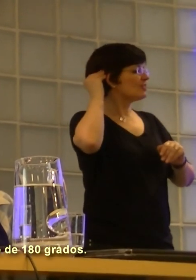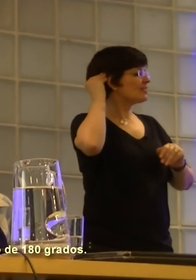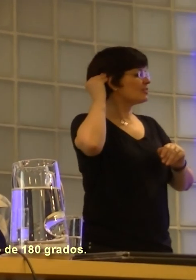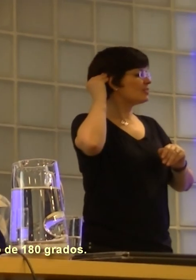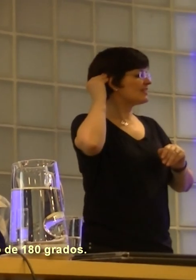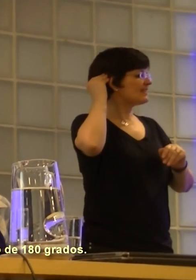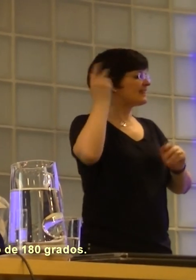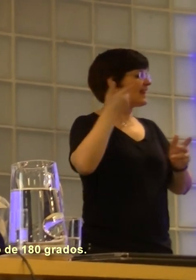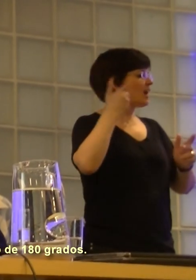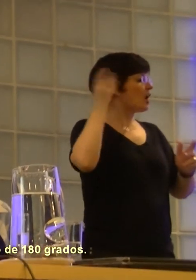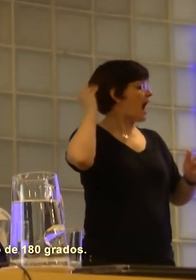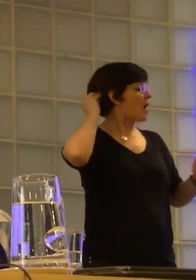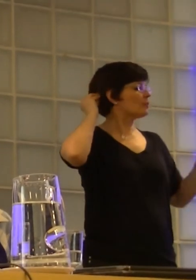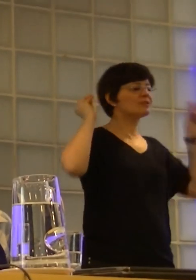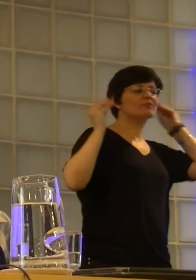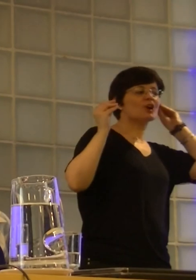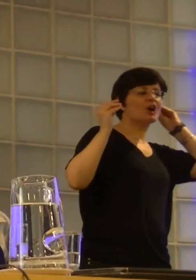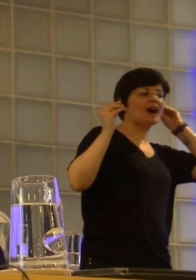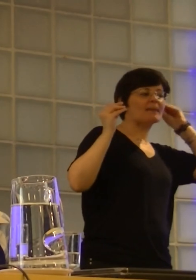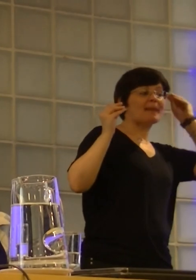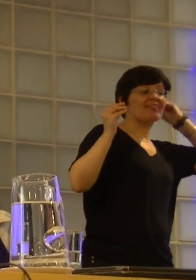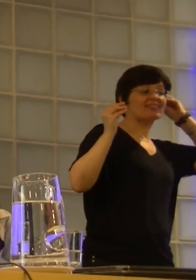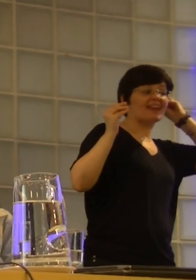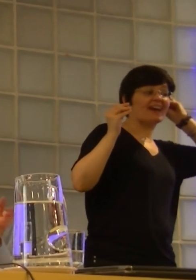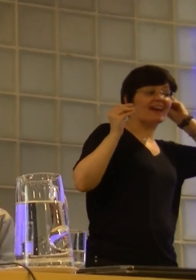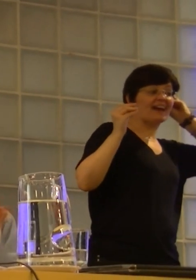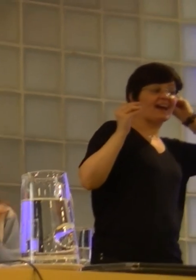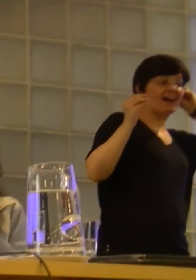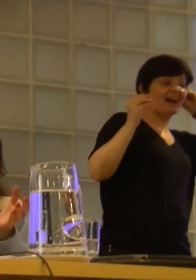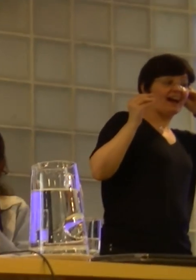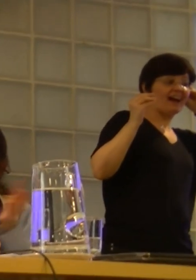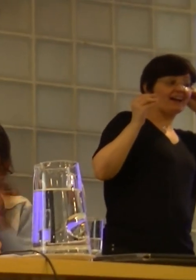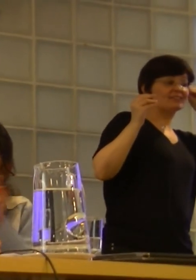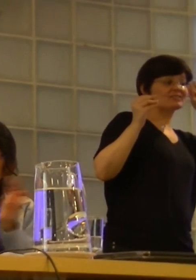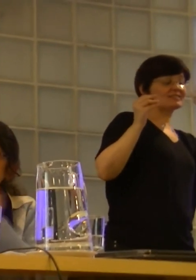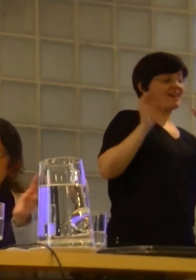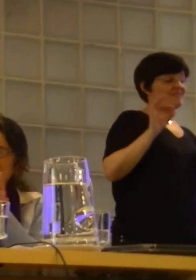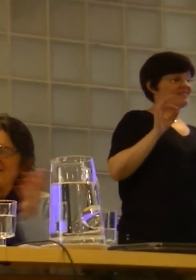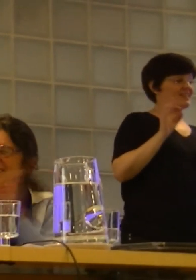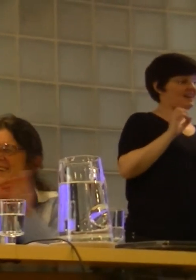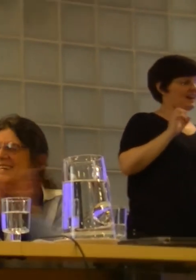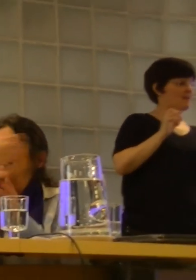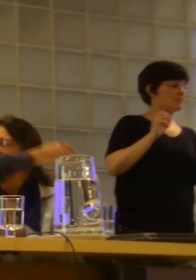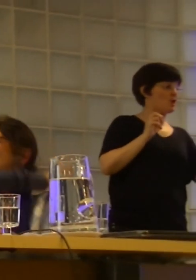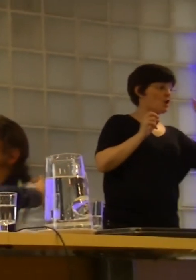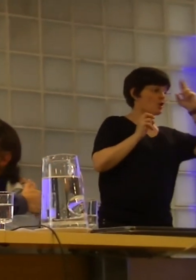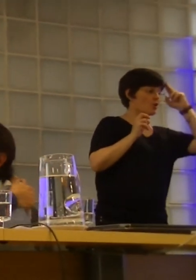ha dado un vuelco de 180 grados. Muchas gracias.